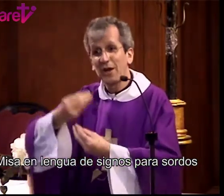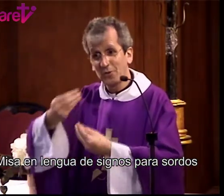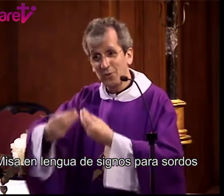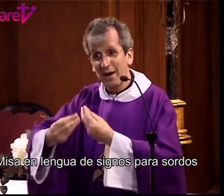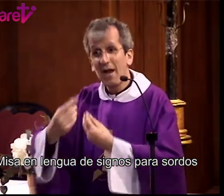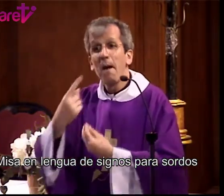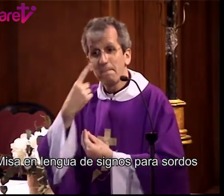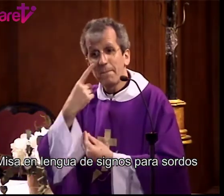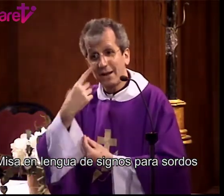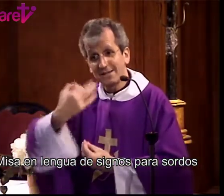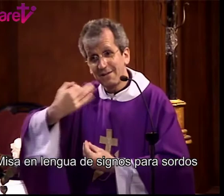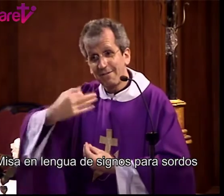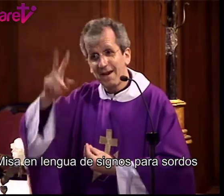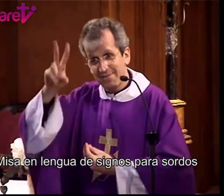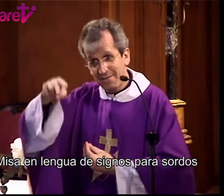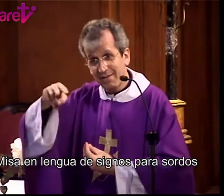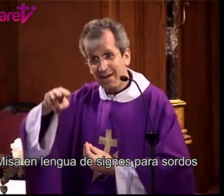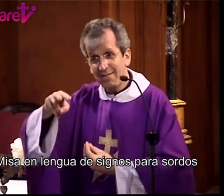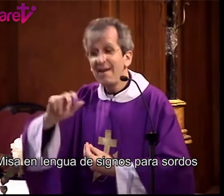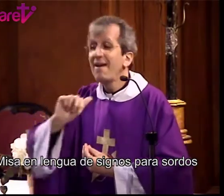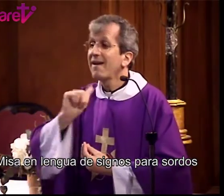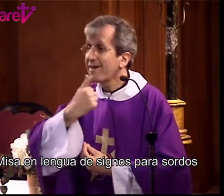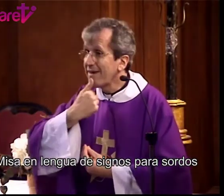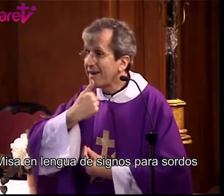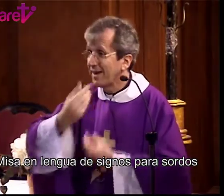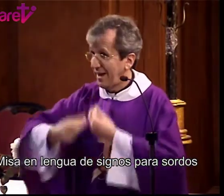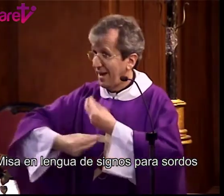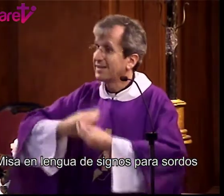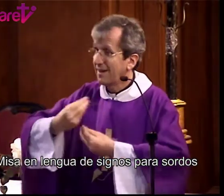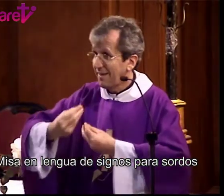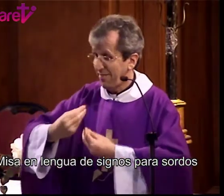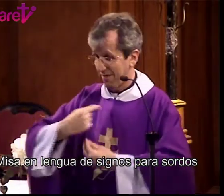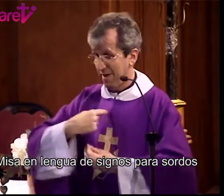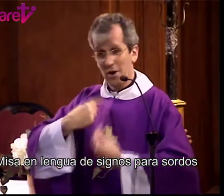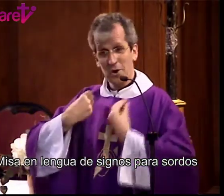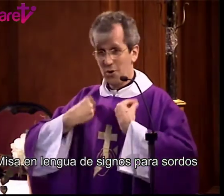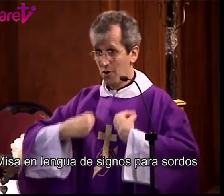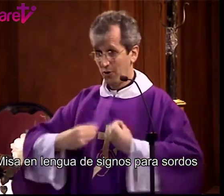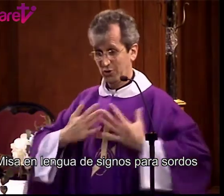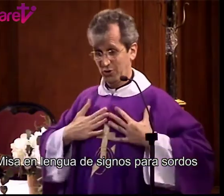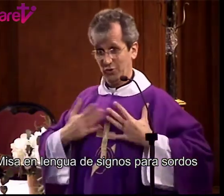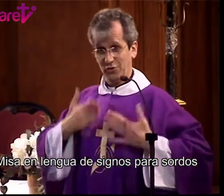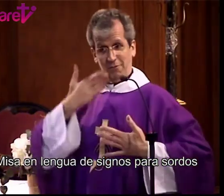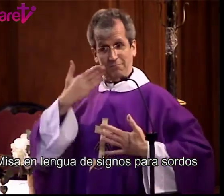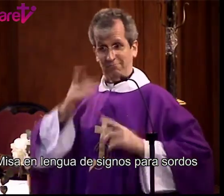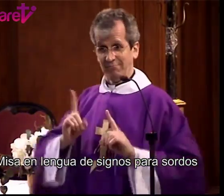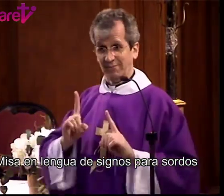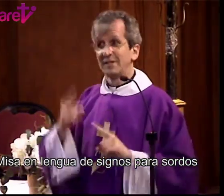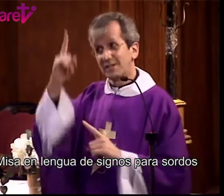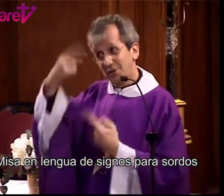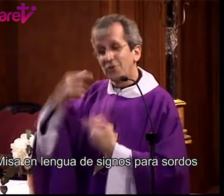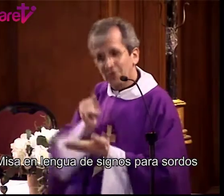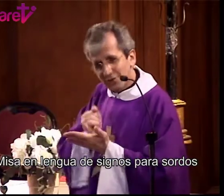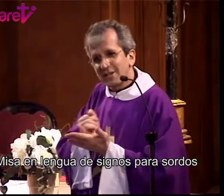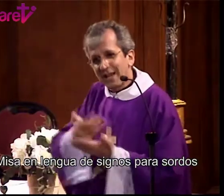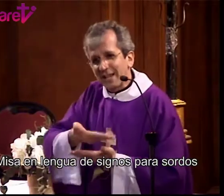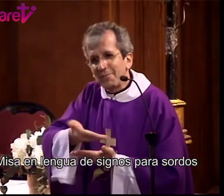actuar para que se vea de verdad quién es el que hace. No nosotros, sino Dios que a través